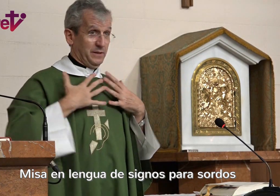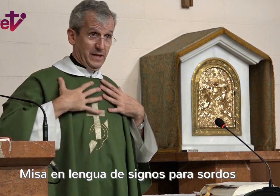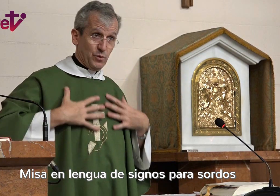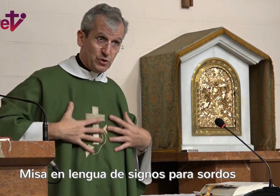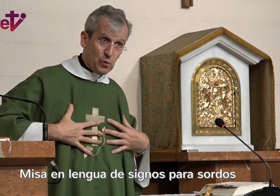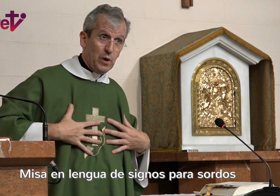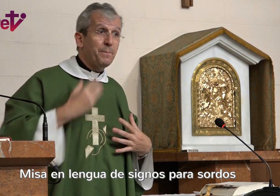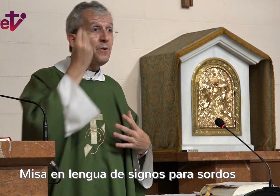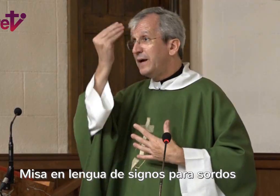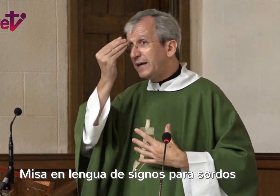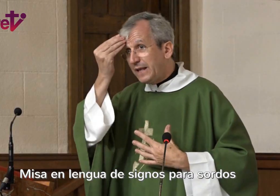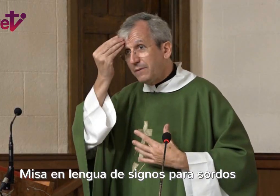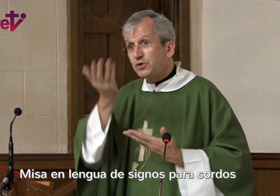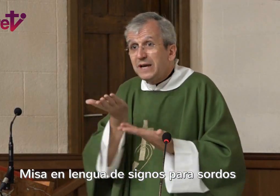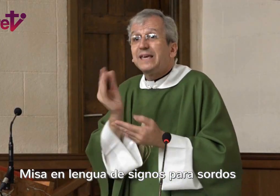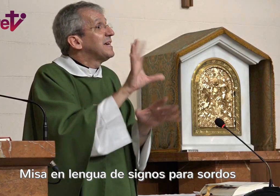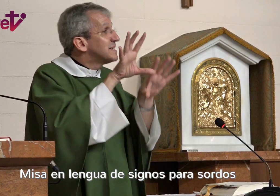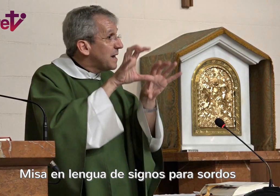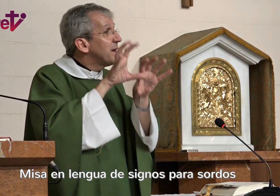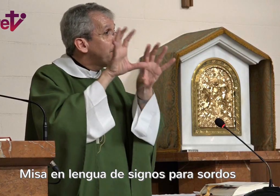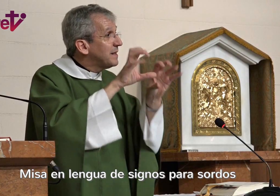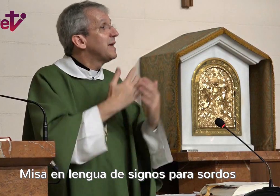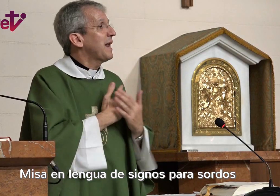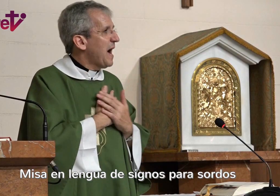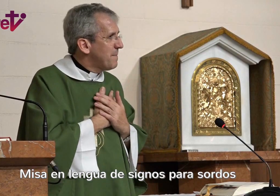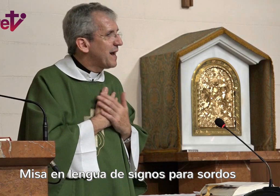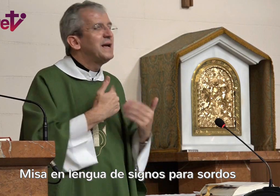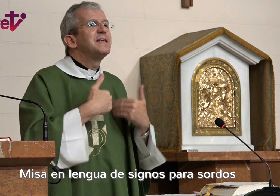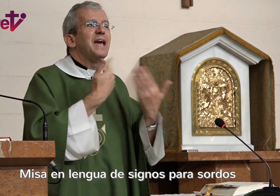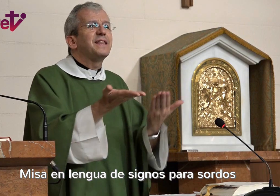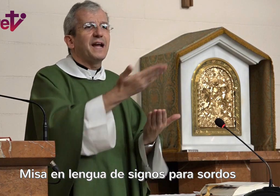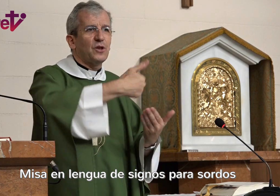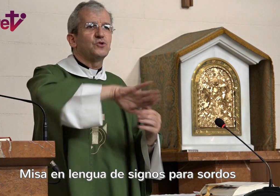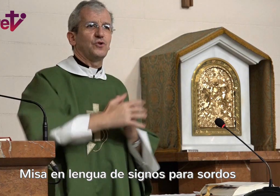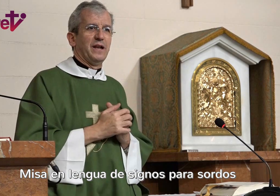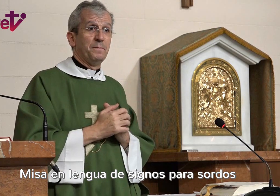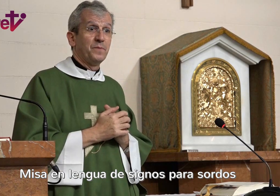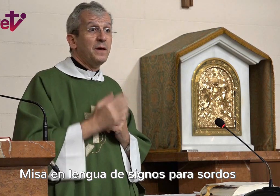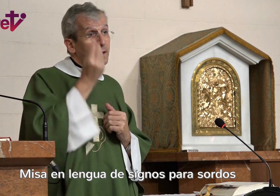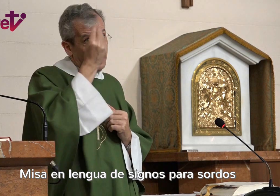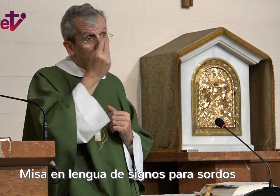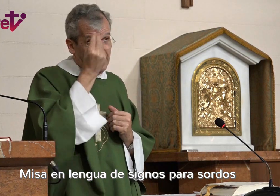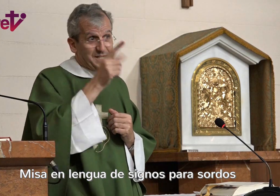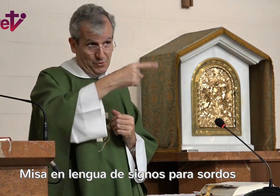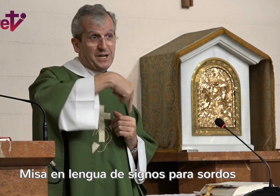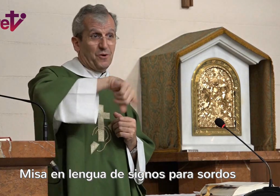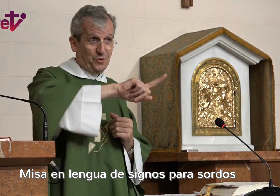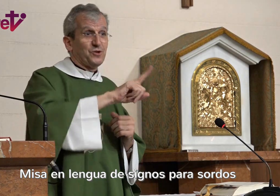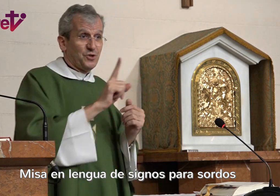de nuestro cuerpo que tenemos que saber aprender a amar y a entregar nosotros pensemos cada uno de